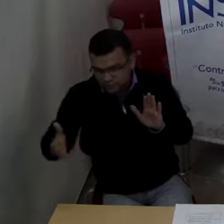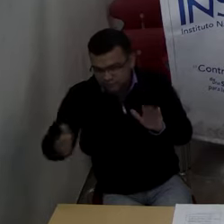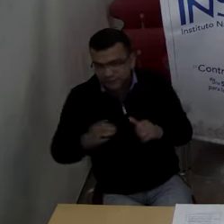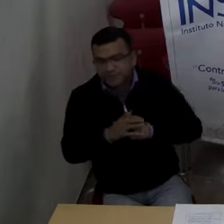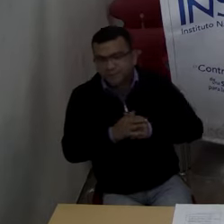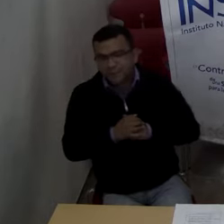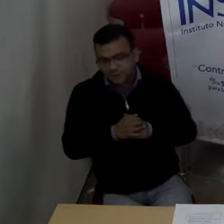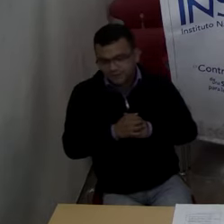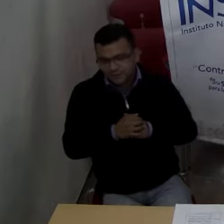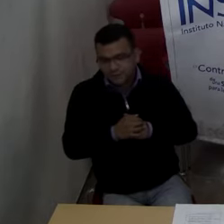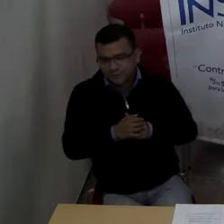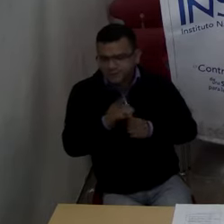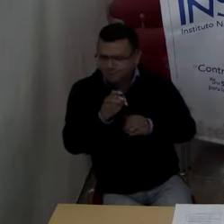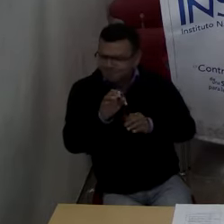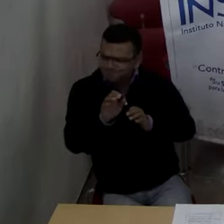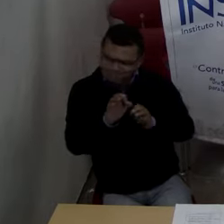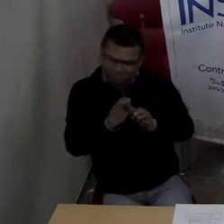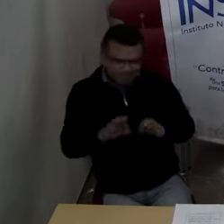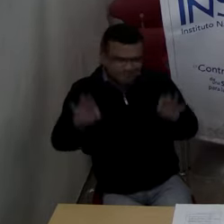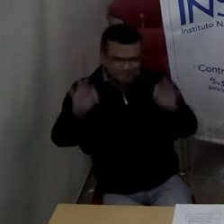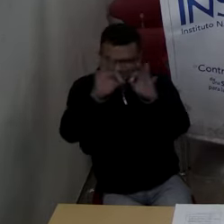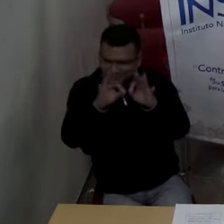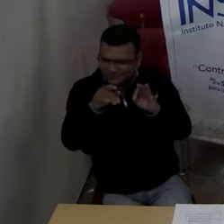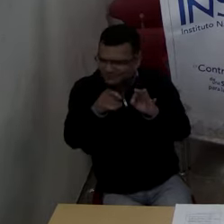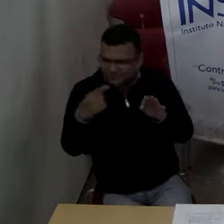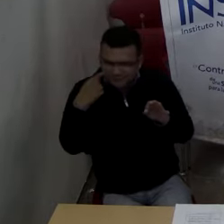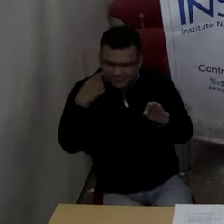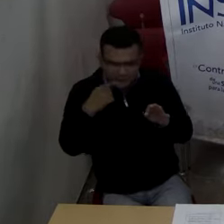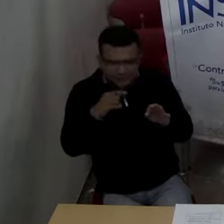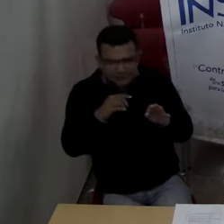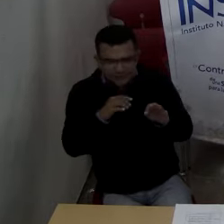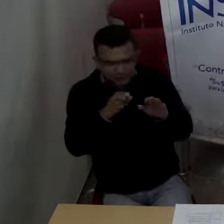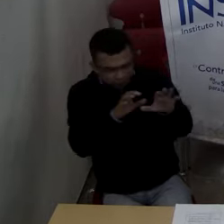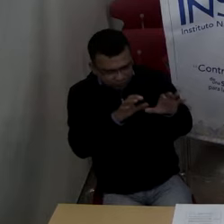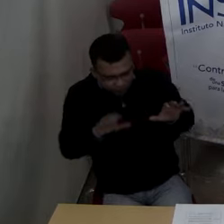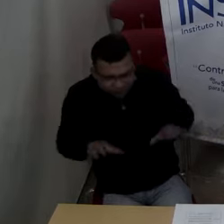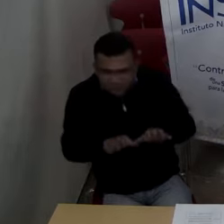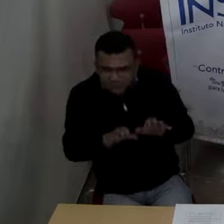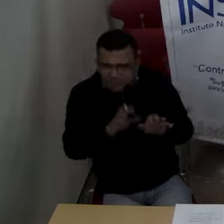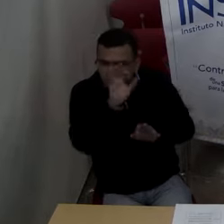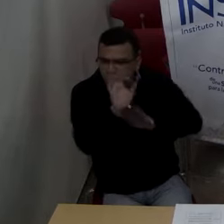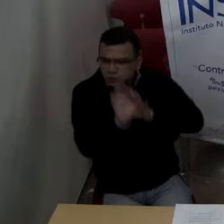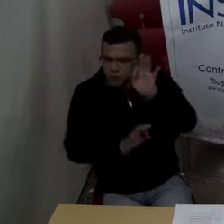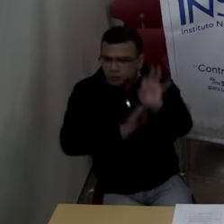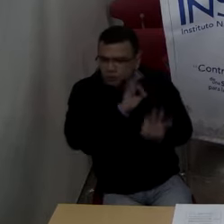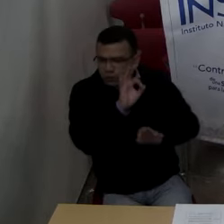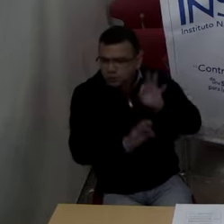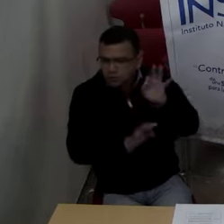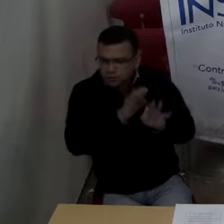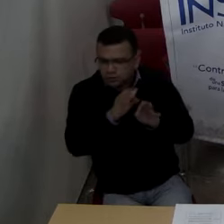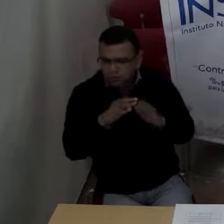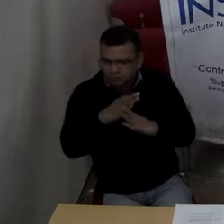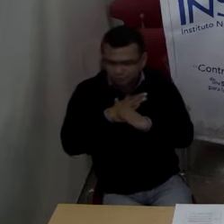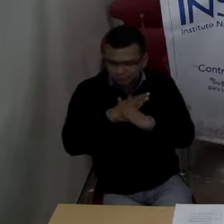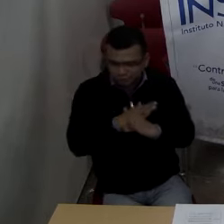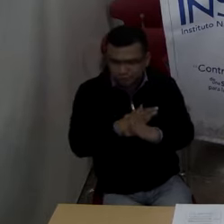es determinante que nosotros cuando planeemos un